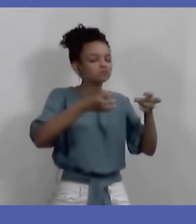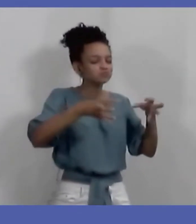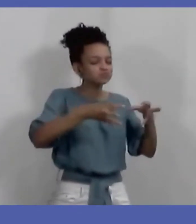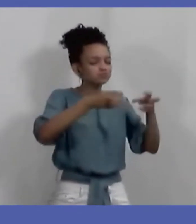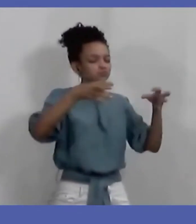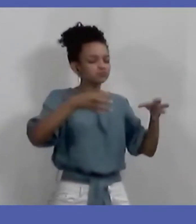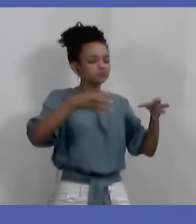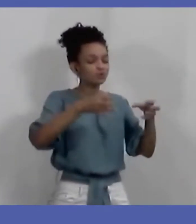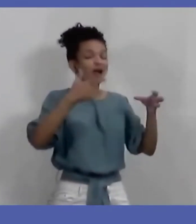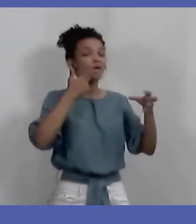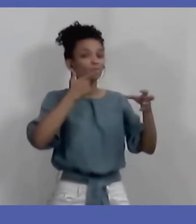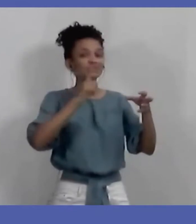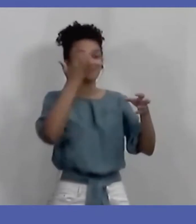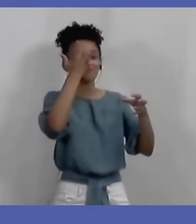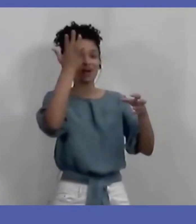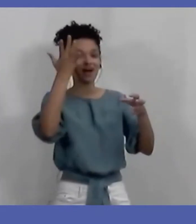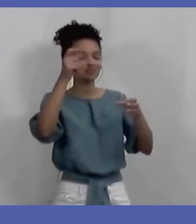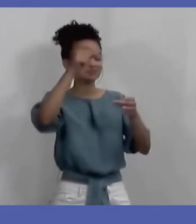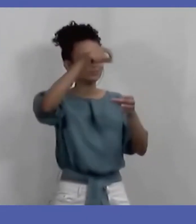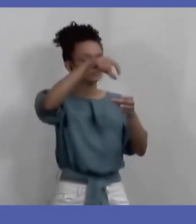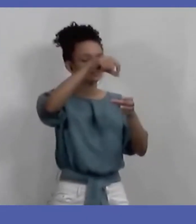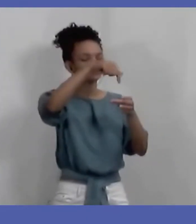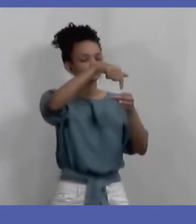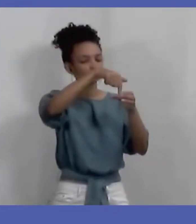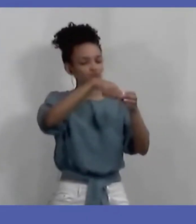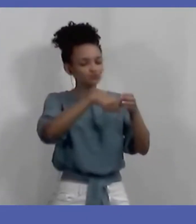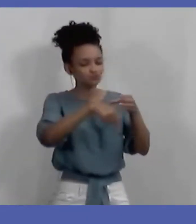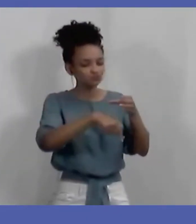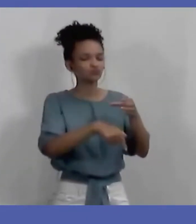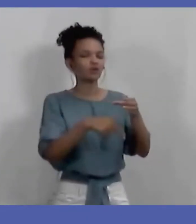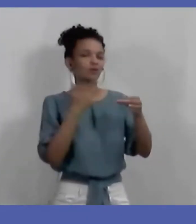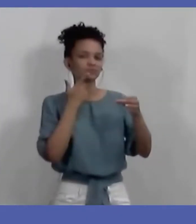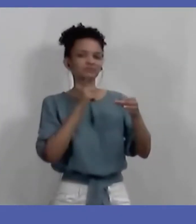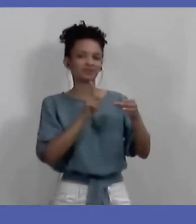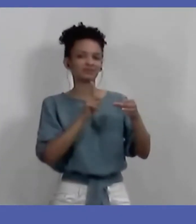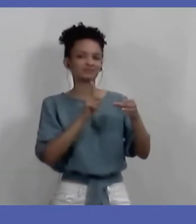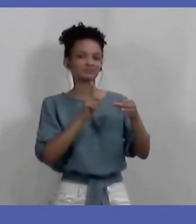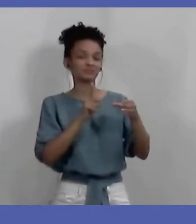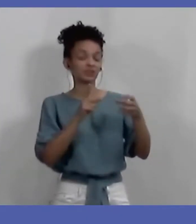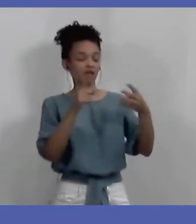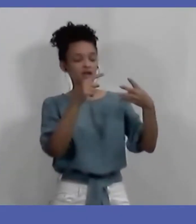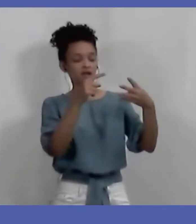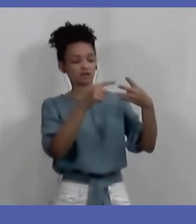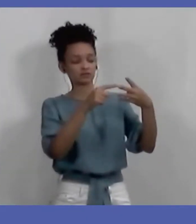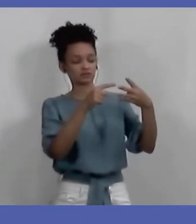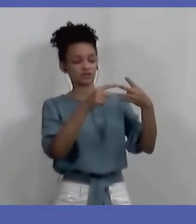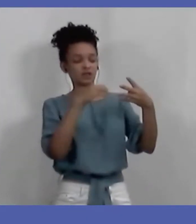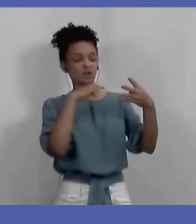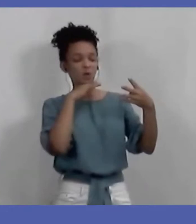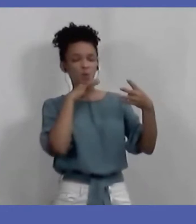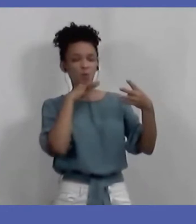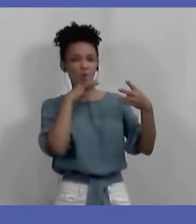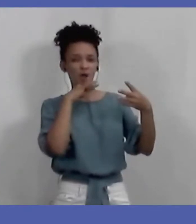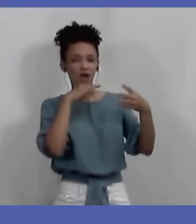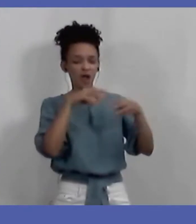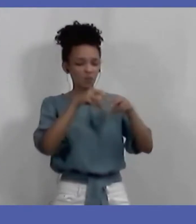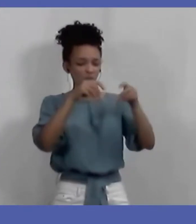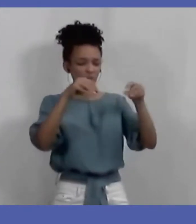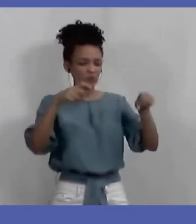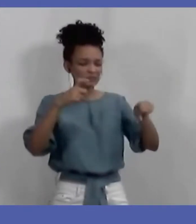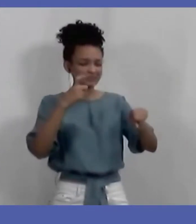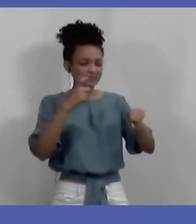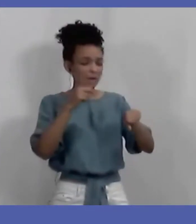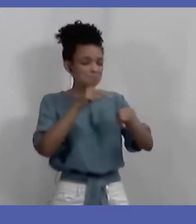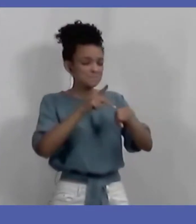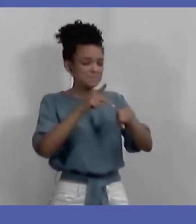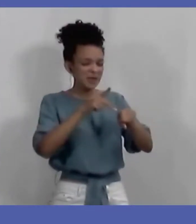né? Outra situação caiu no solo pedregoso. Tinha pouca terra